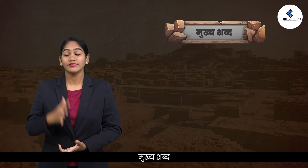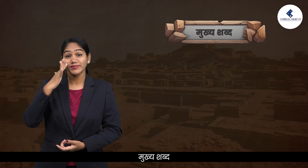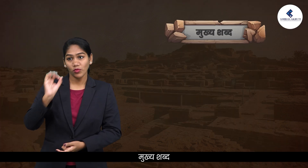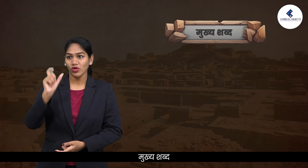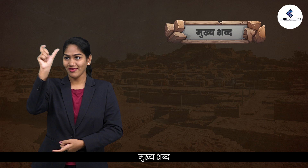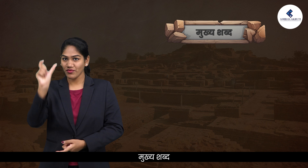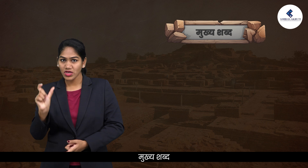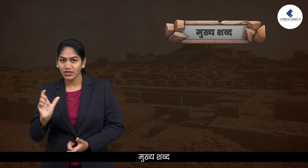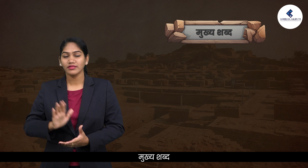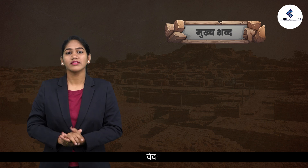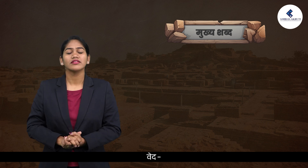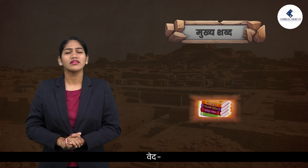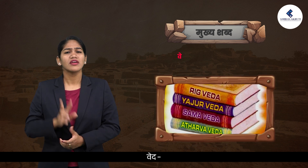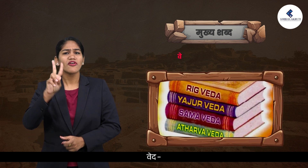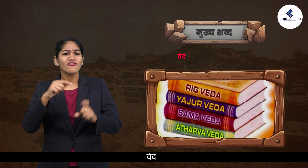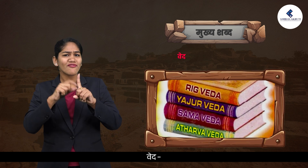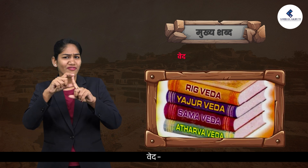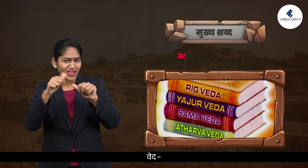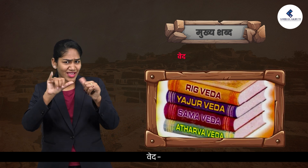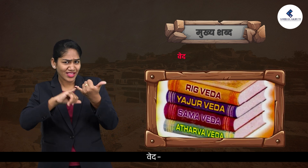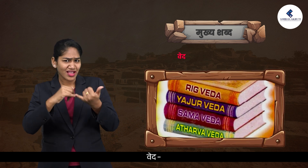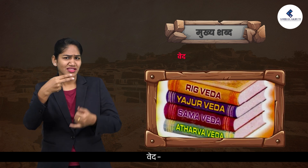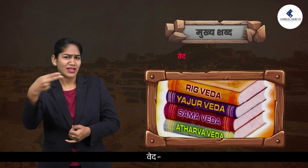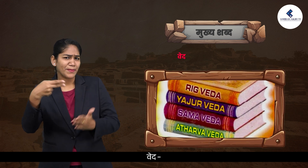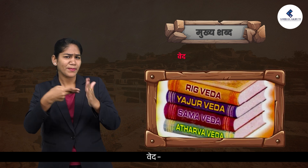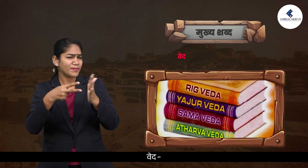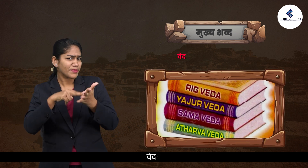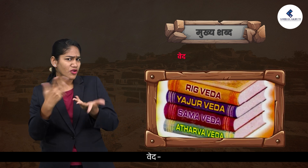मुख्य शब्द: वेद,